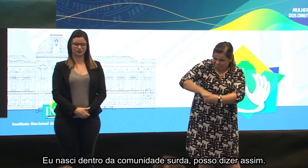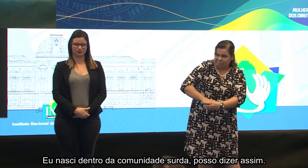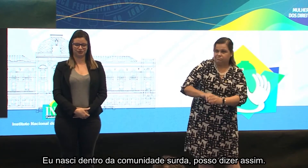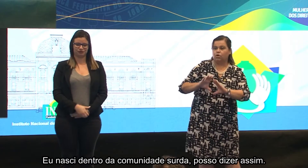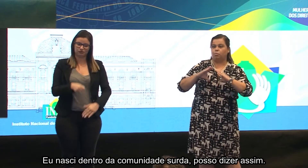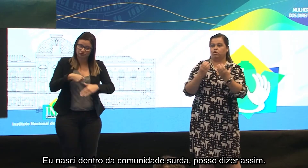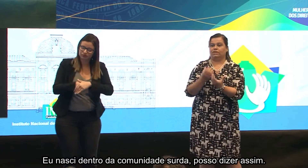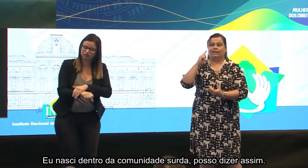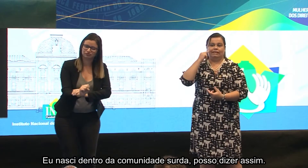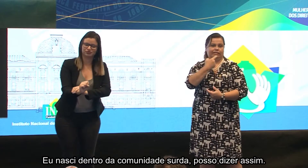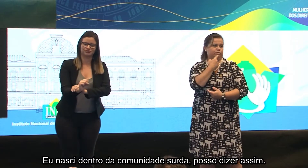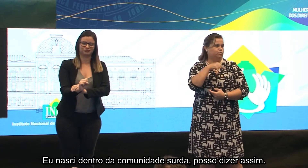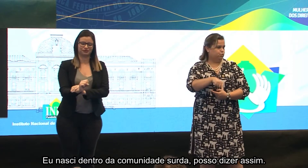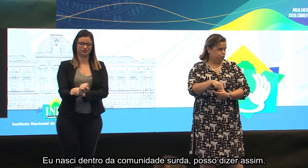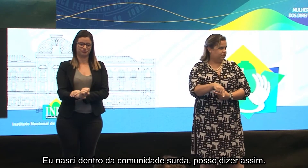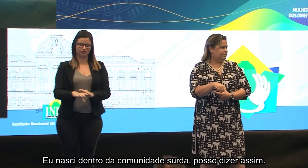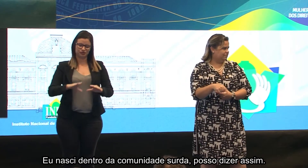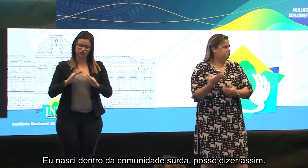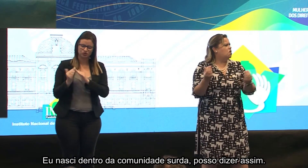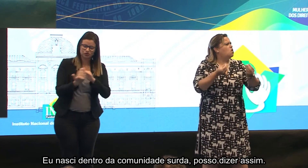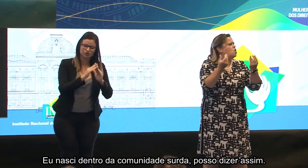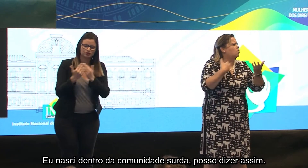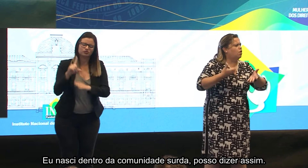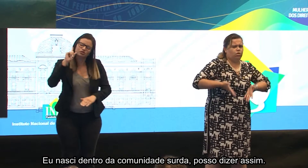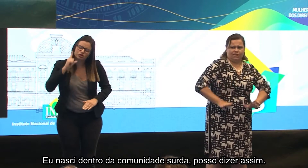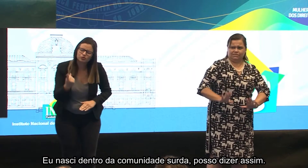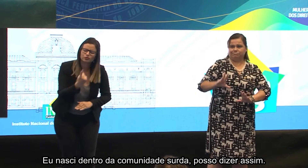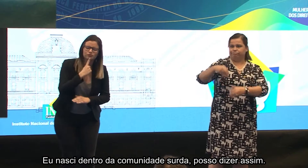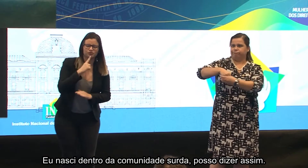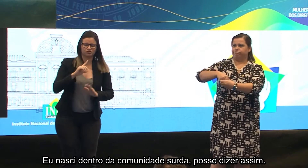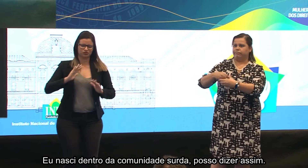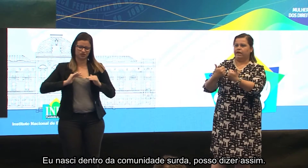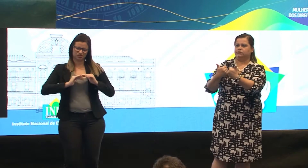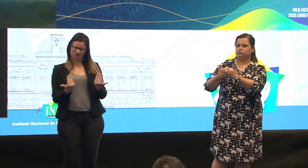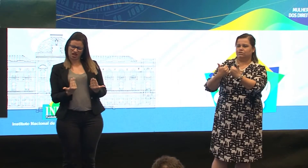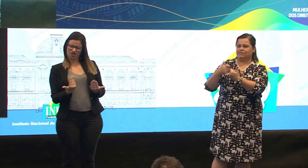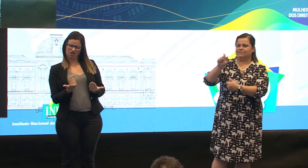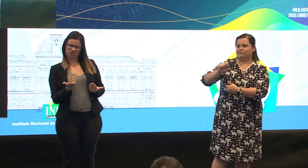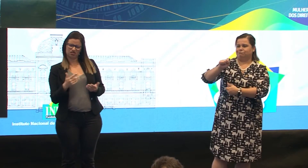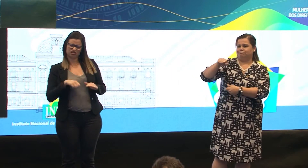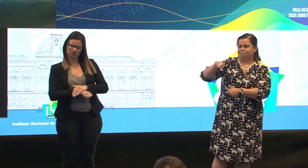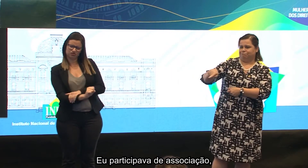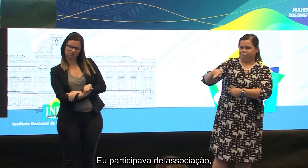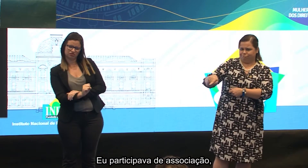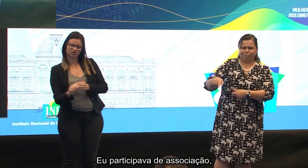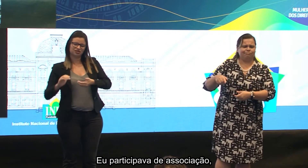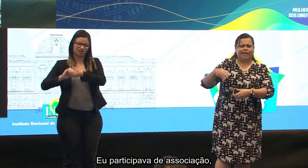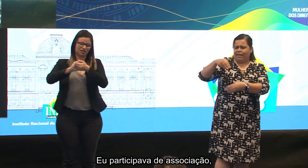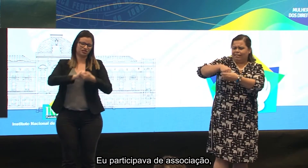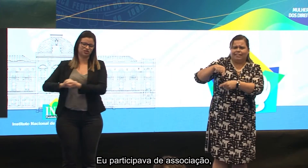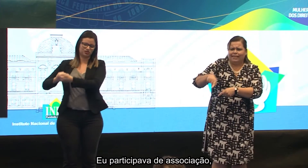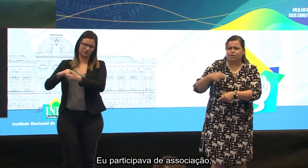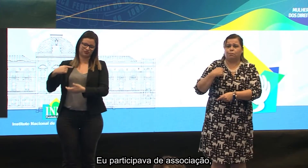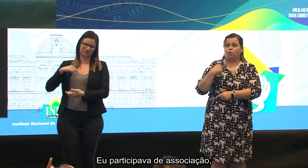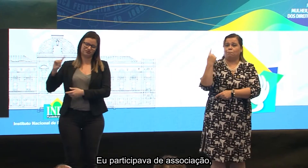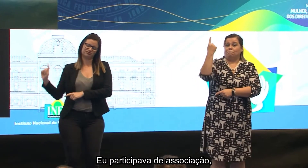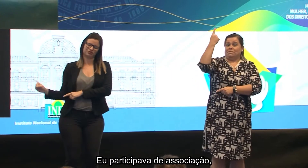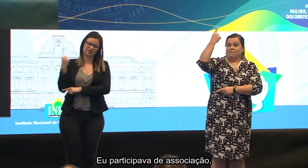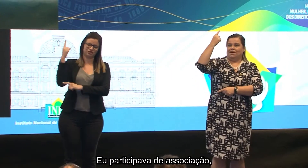e eu nasci dentro da comunidade surda, posso dizer assim. E eu participava de associação,